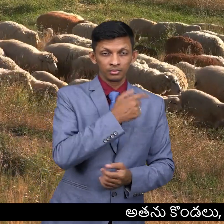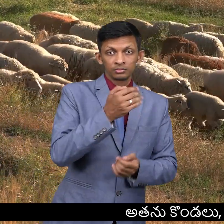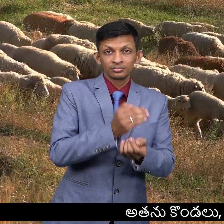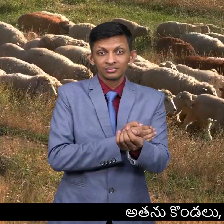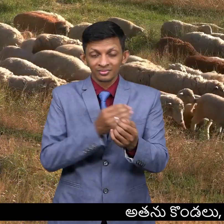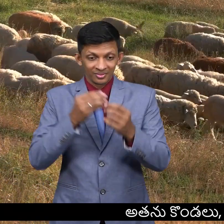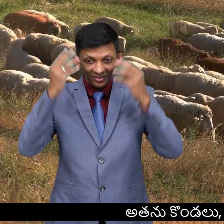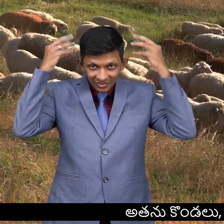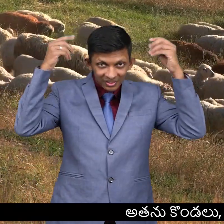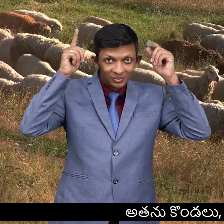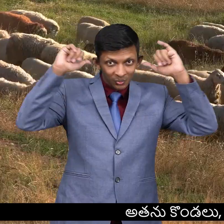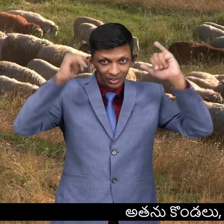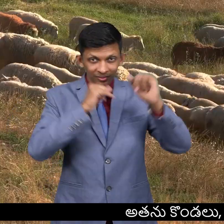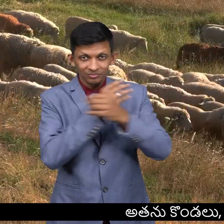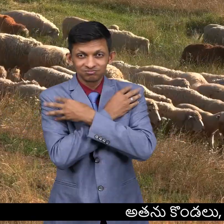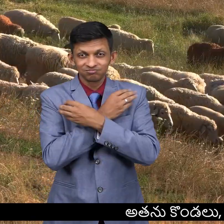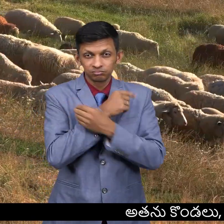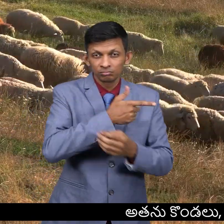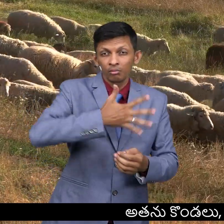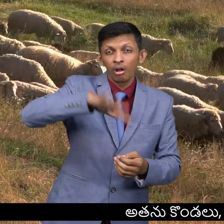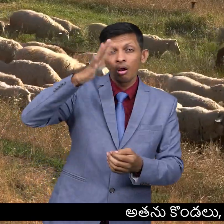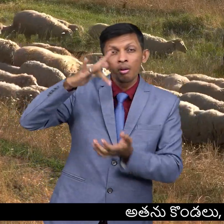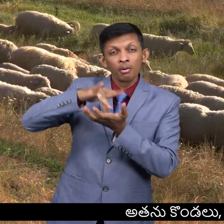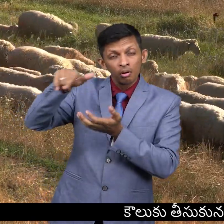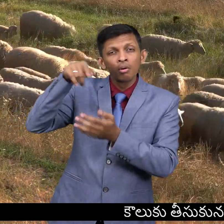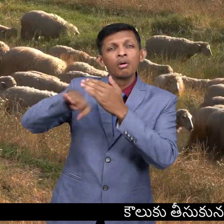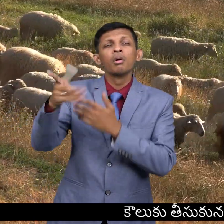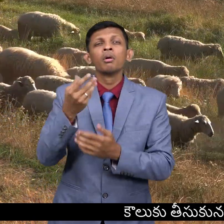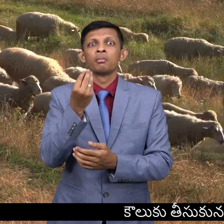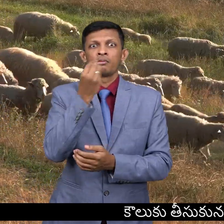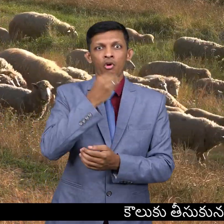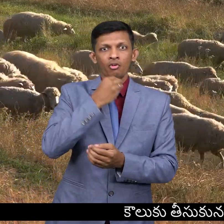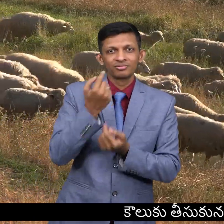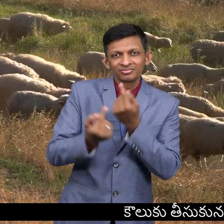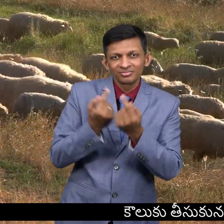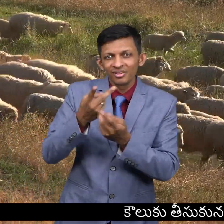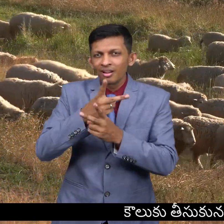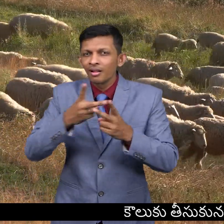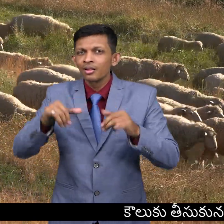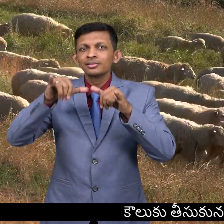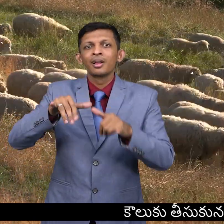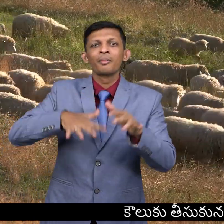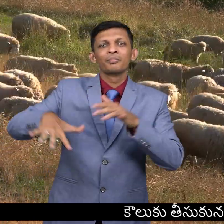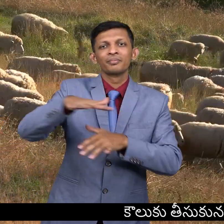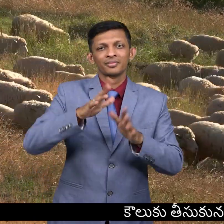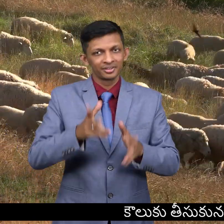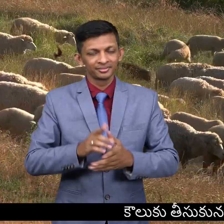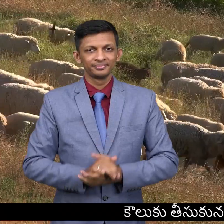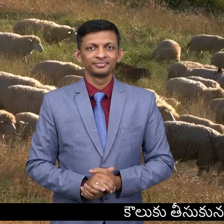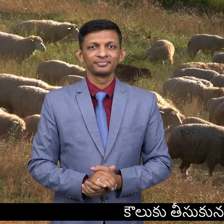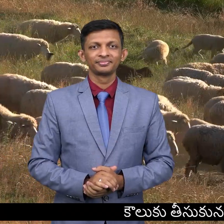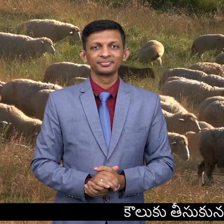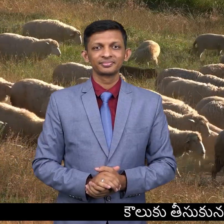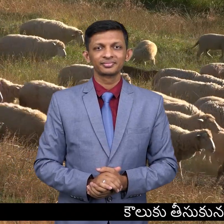అతను కొండలు, దిబ్బలు, తన పొలాలు మరియు కౌలుకు తీసుకున్న భూమిపై గొర్రెలను